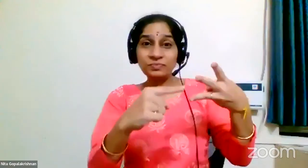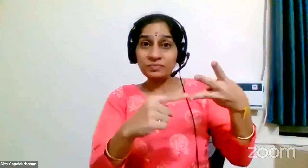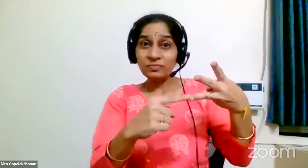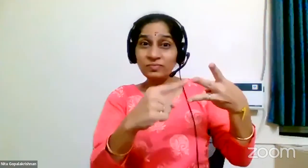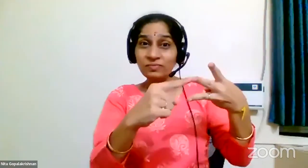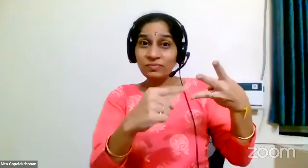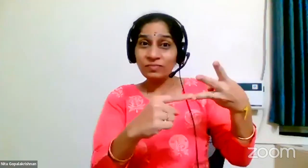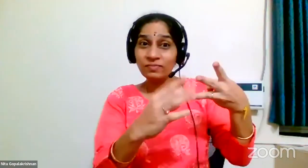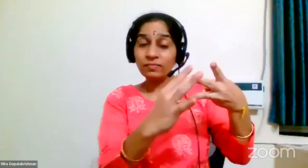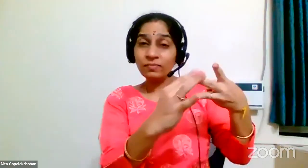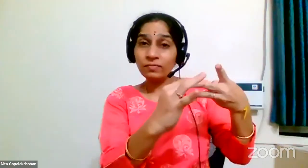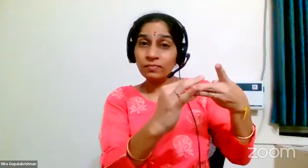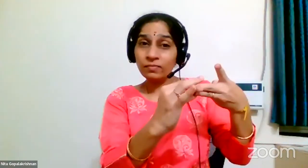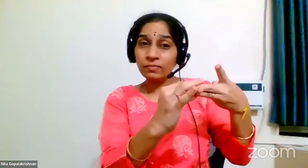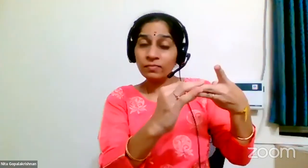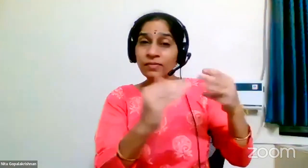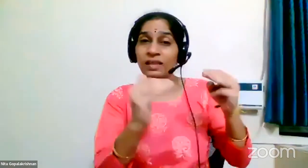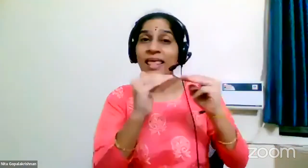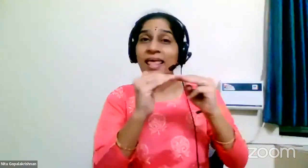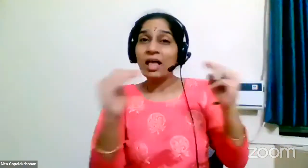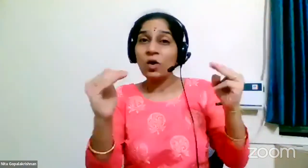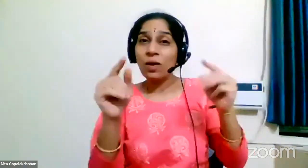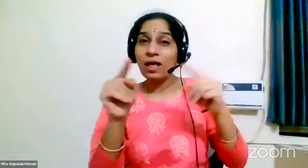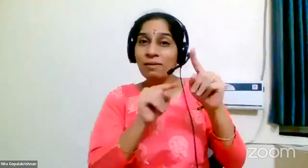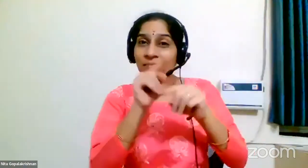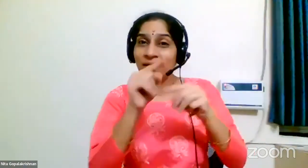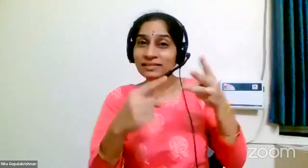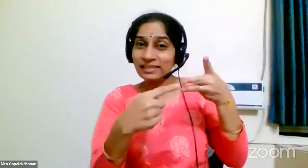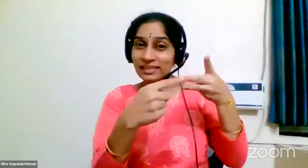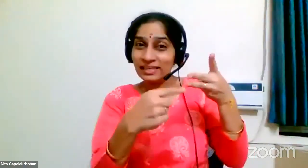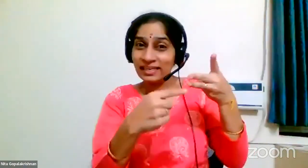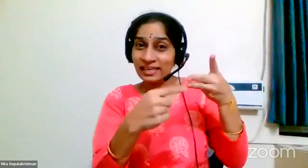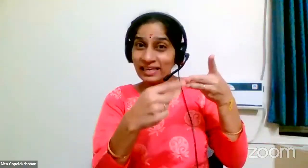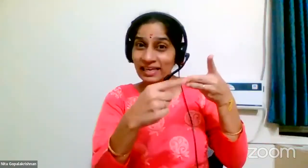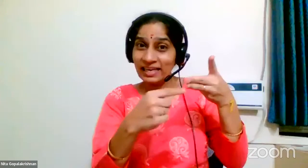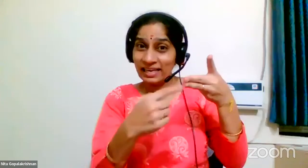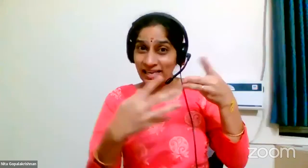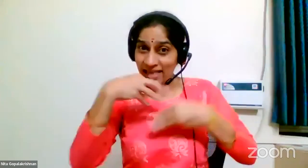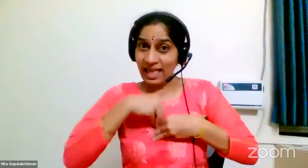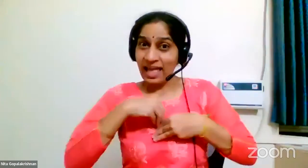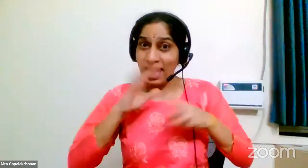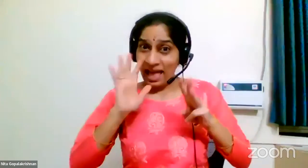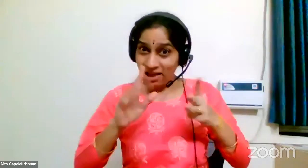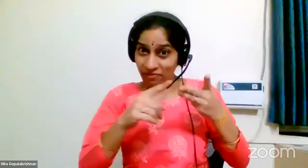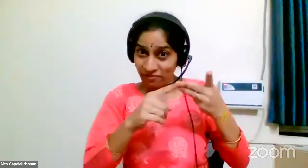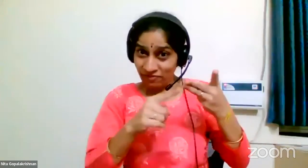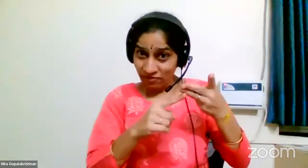दोनों समान रूप से हैं, उन्हें वैश्य बताया गया।